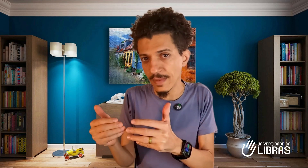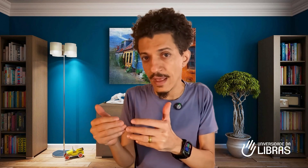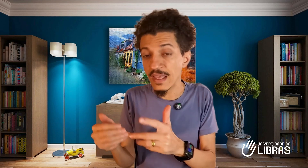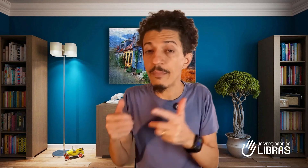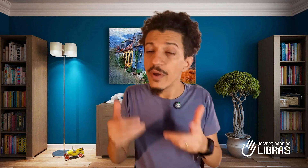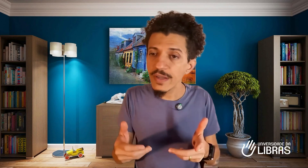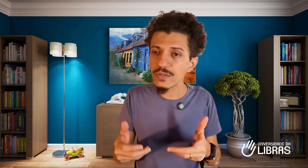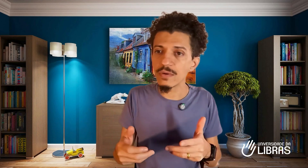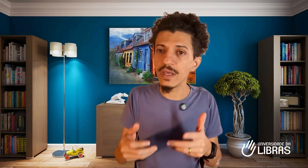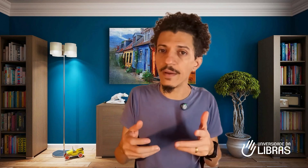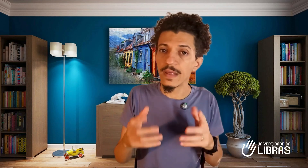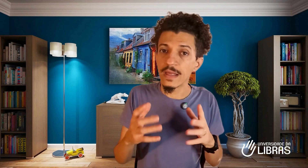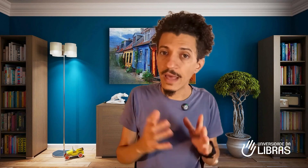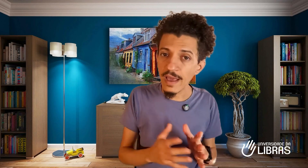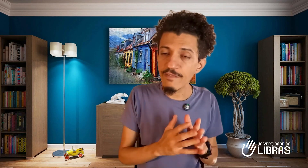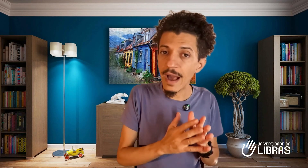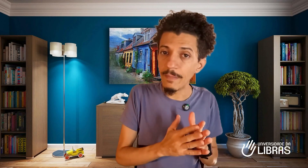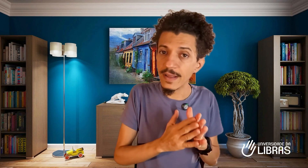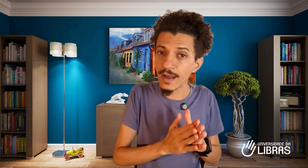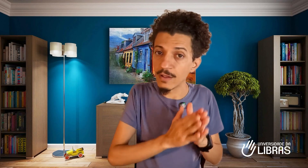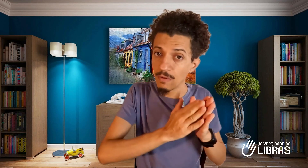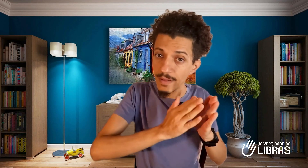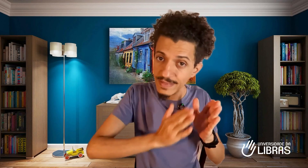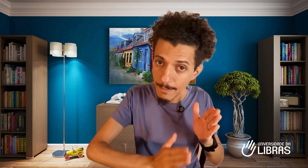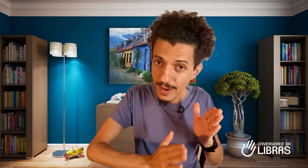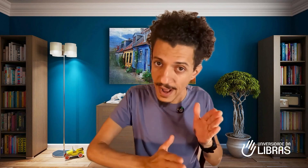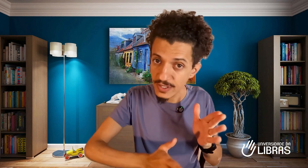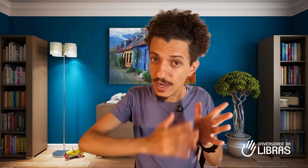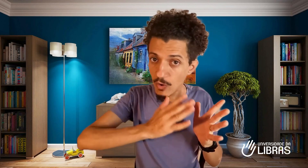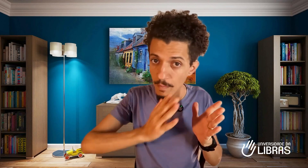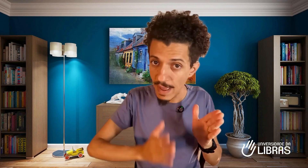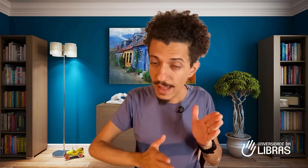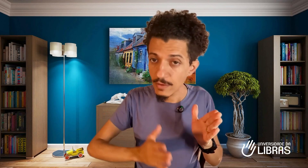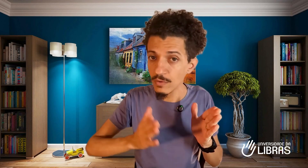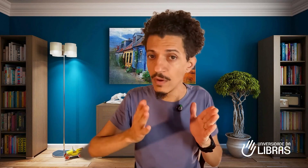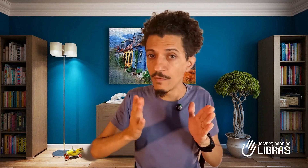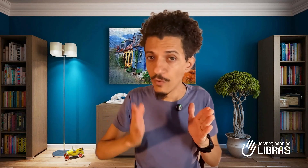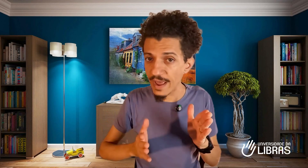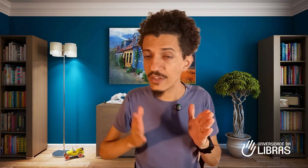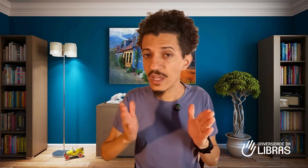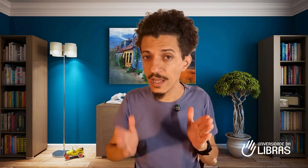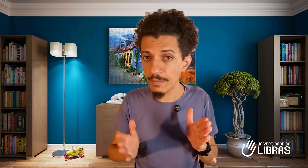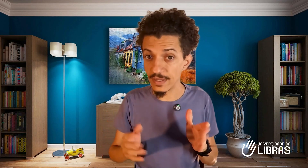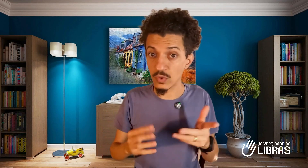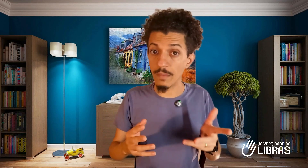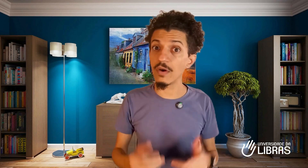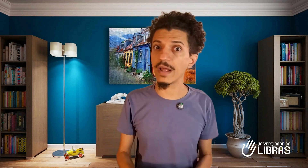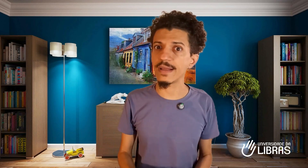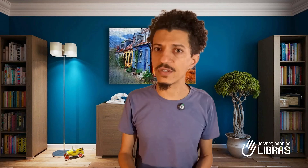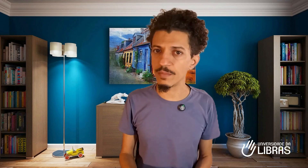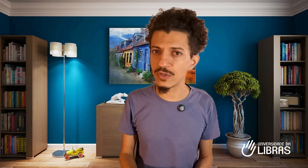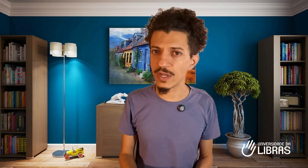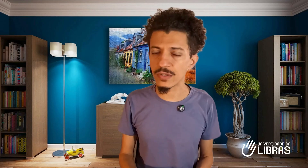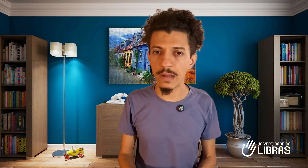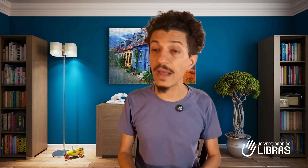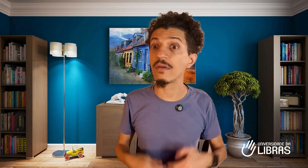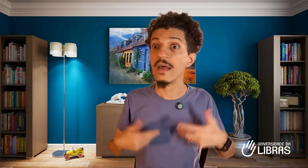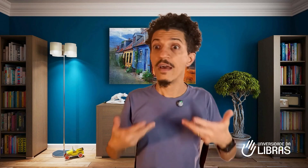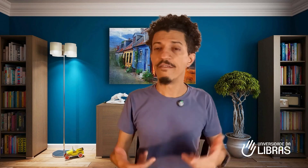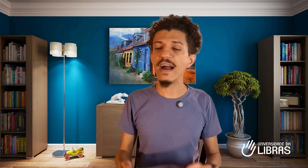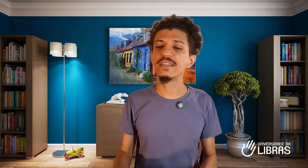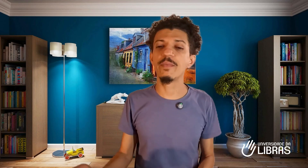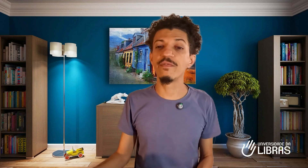Libras. E é por isso que quem vai aplicando na prática o método Fluente em Libras, com a minha orientação e meu